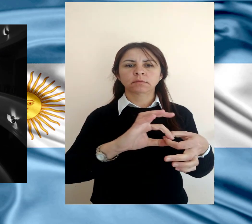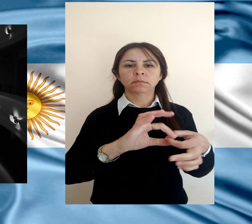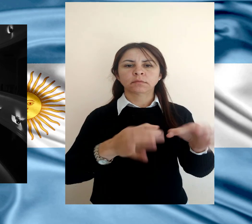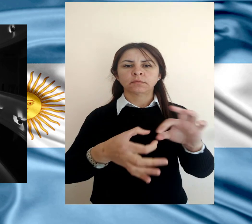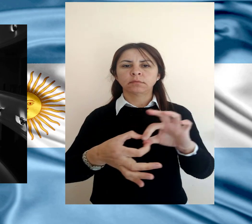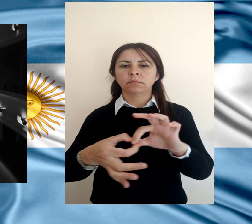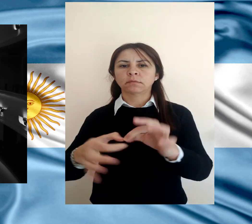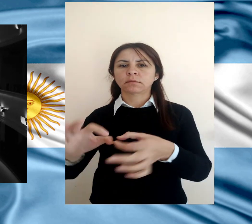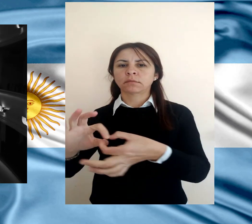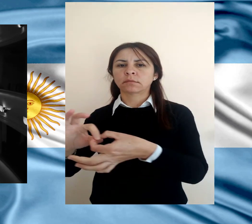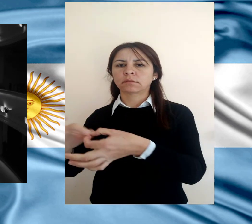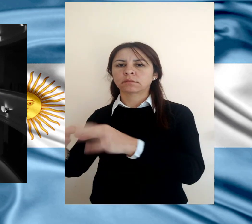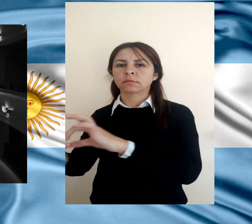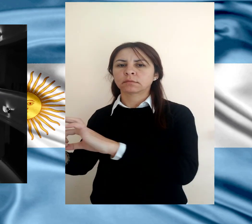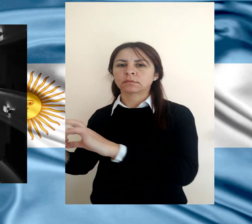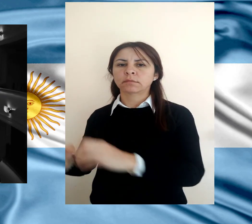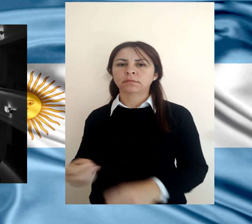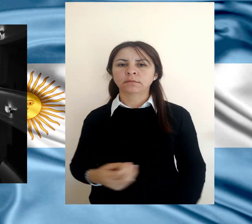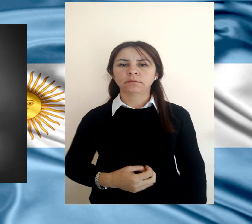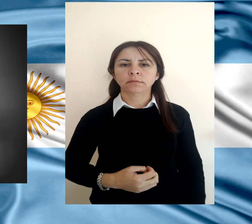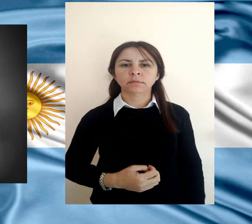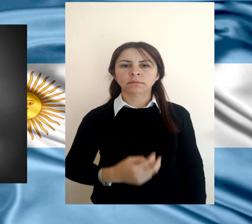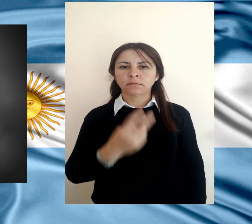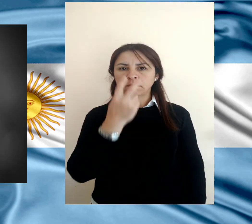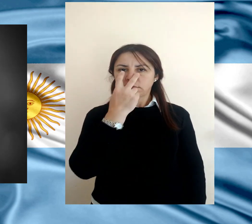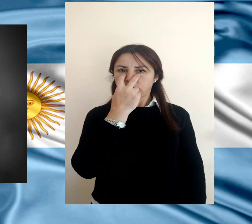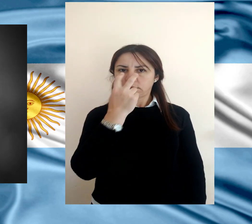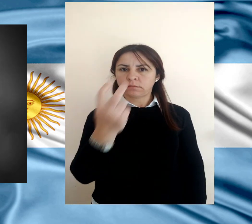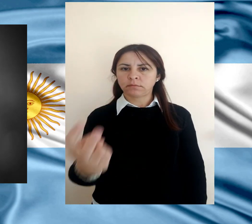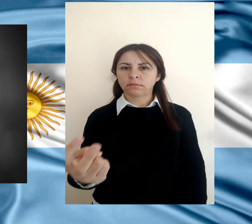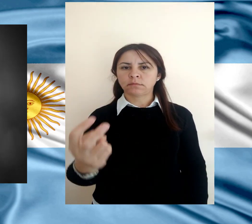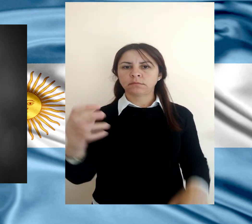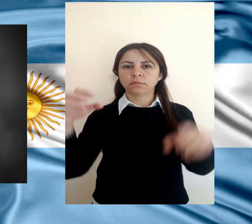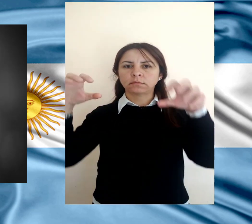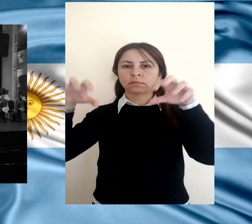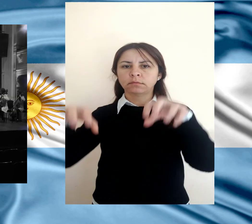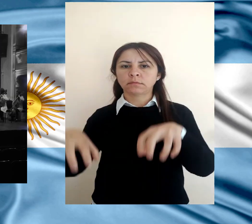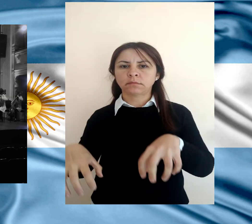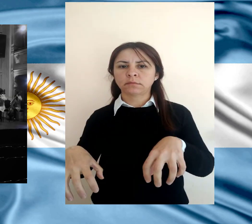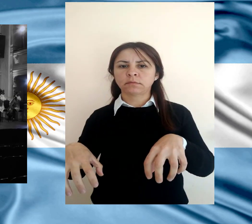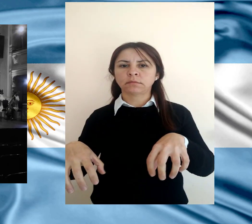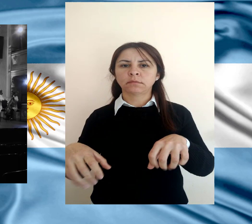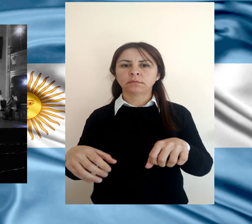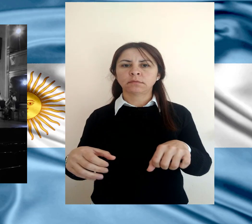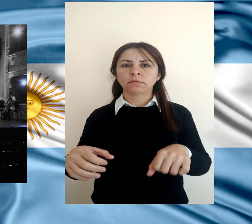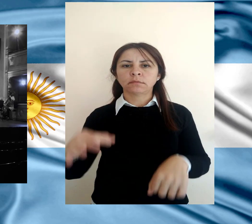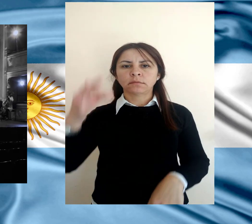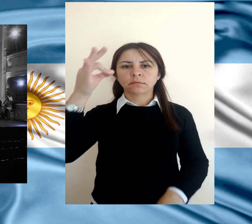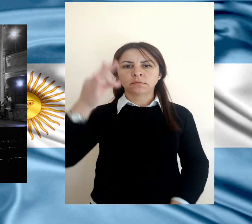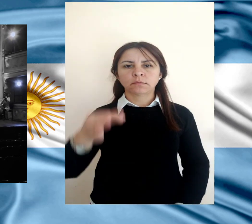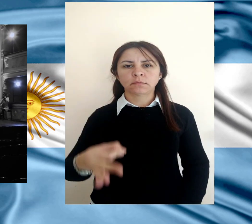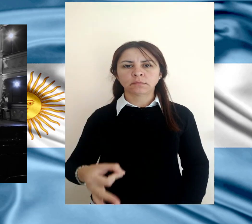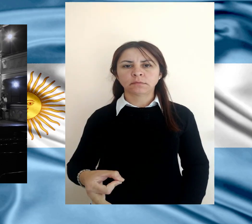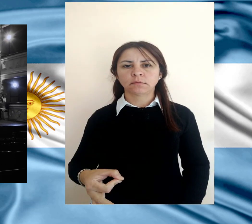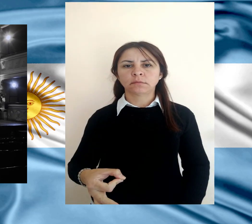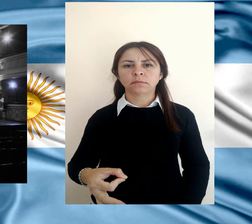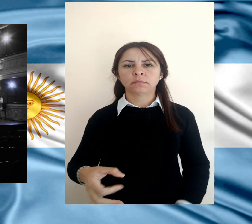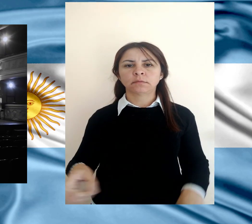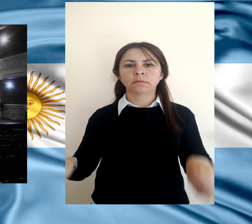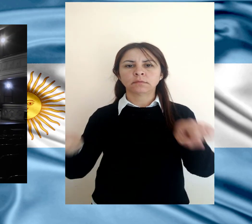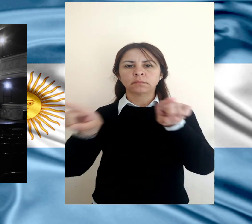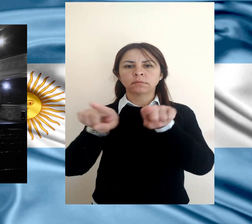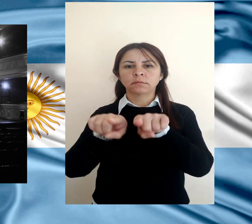rotas cadenas, ve del trono a la